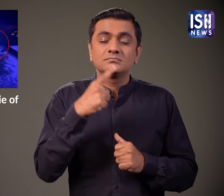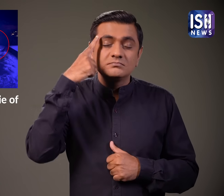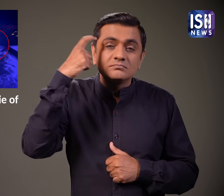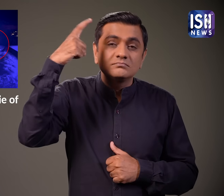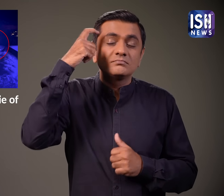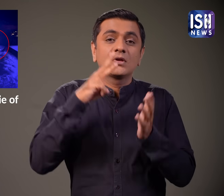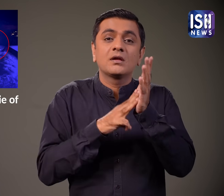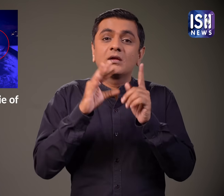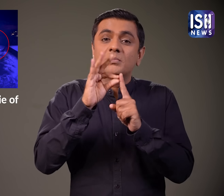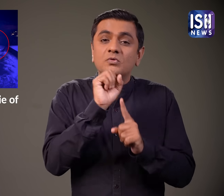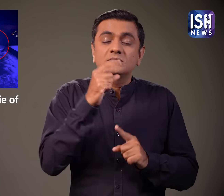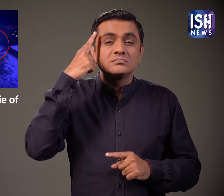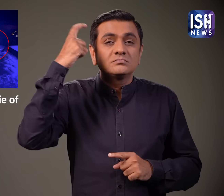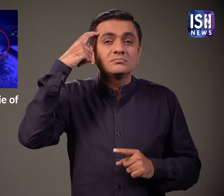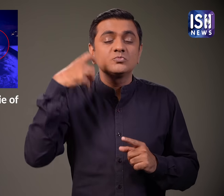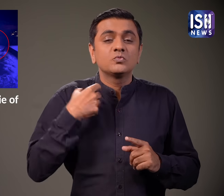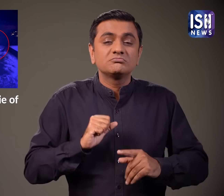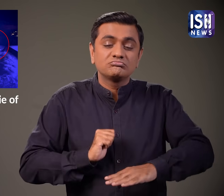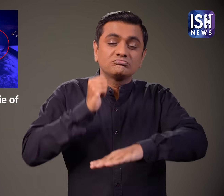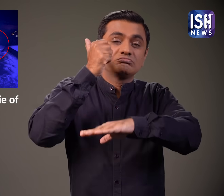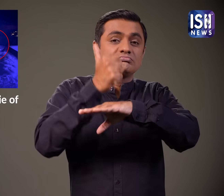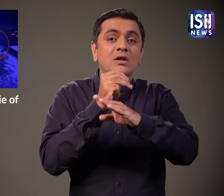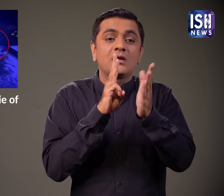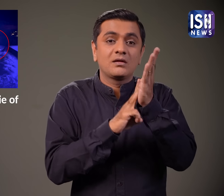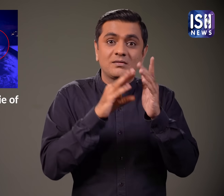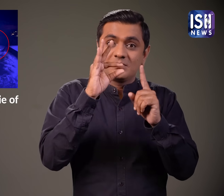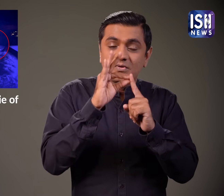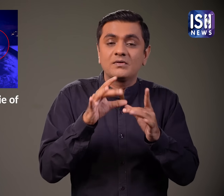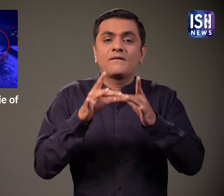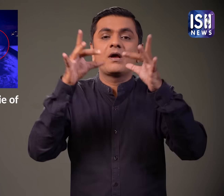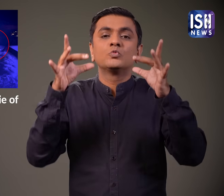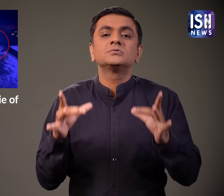का मैथ्यू पर ये फाउंडेशन स्थापित करने का बहुत पुराना सपना था